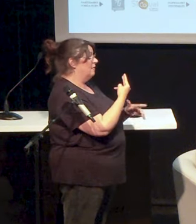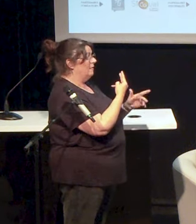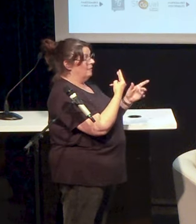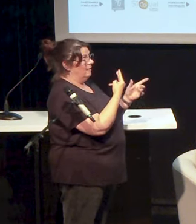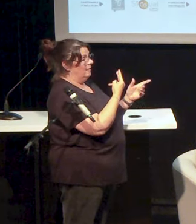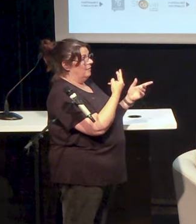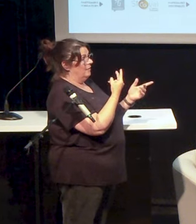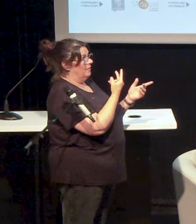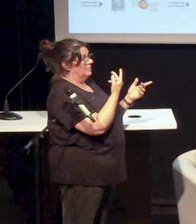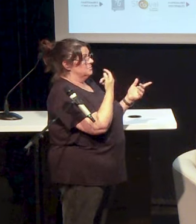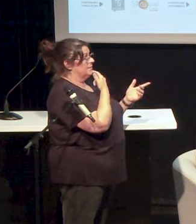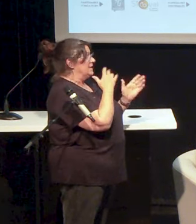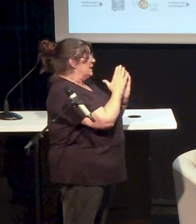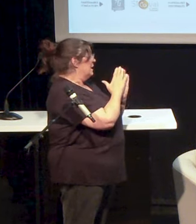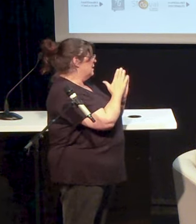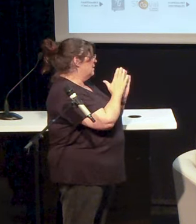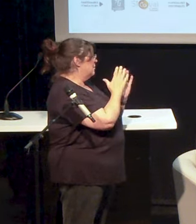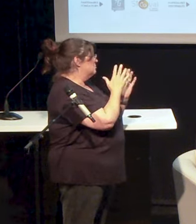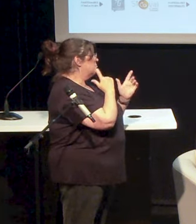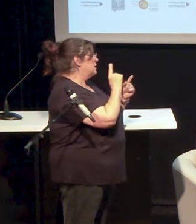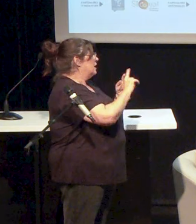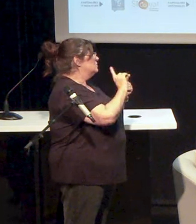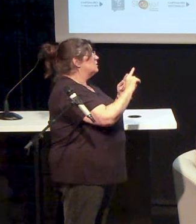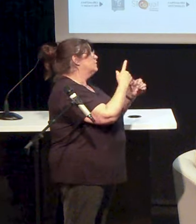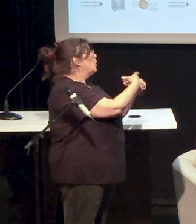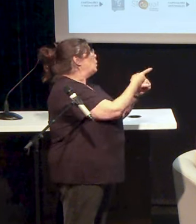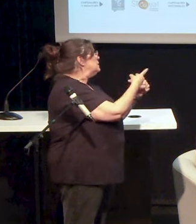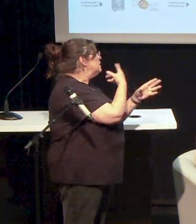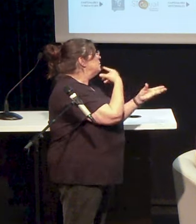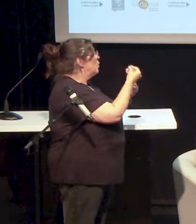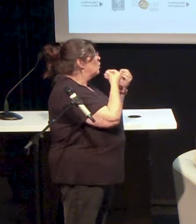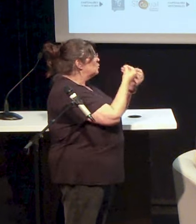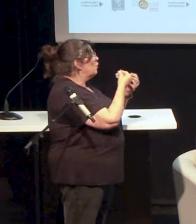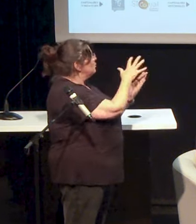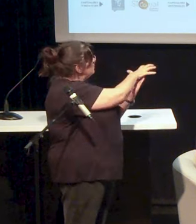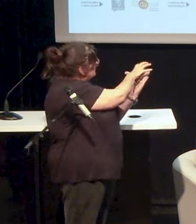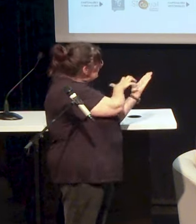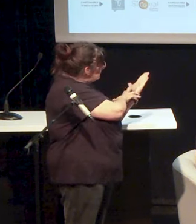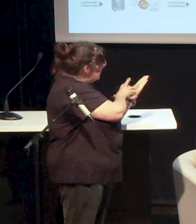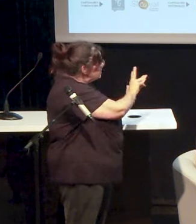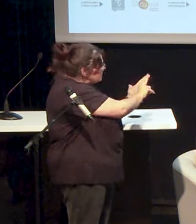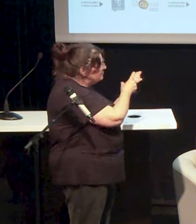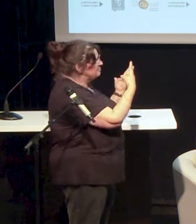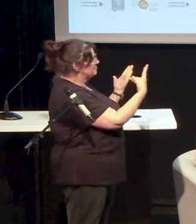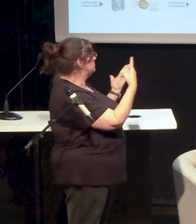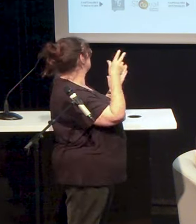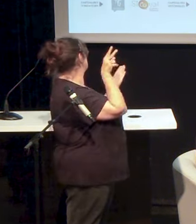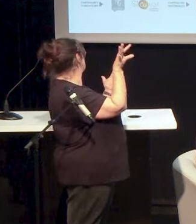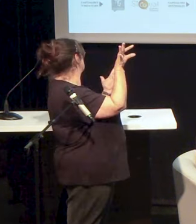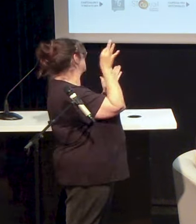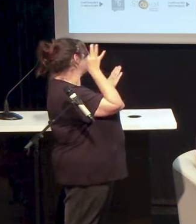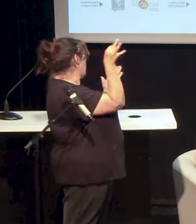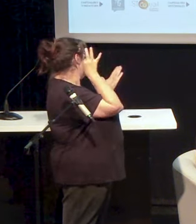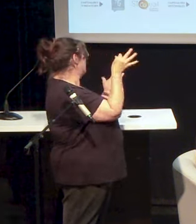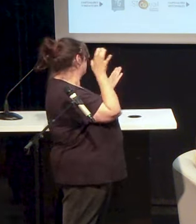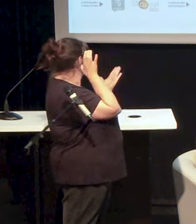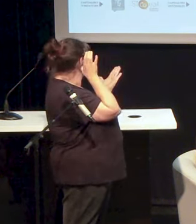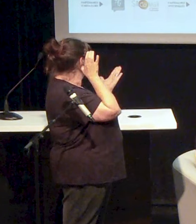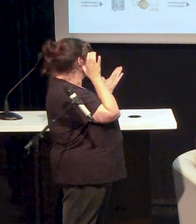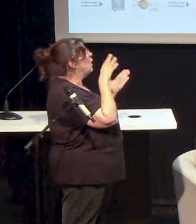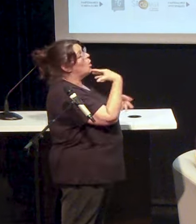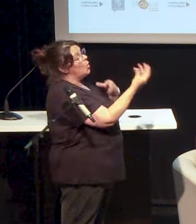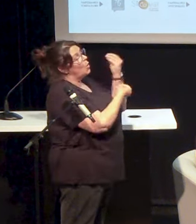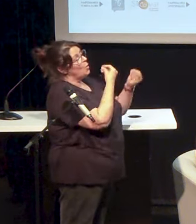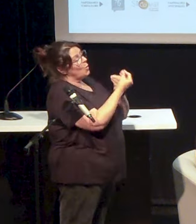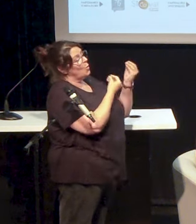donc c'est-à-dire qui permettent de restituer une transcription textuelle sous forme de message sonore, soient